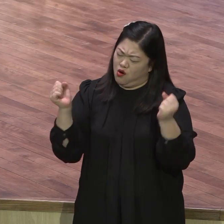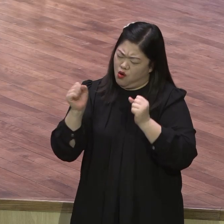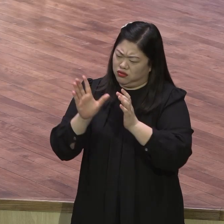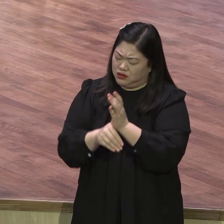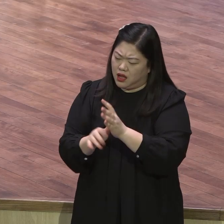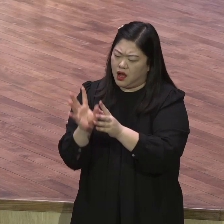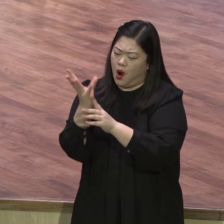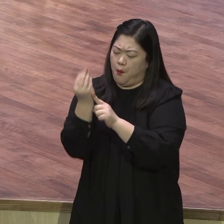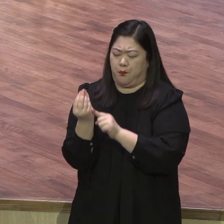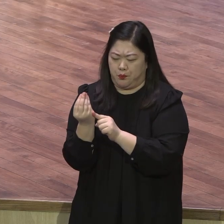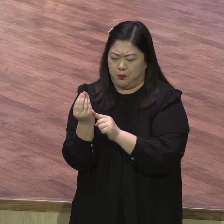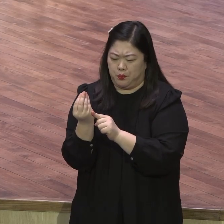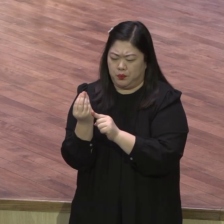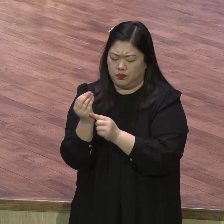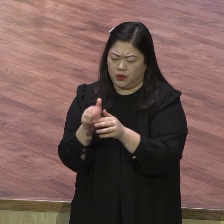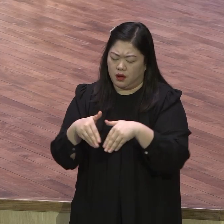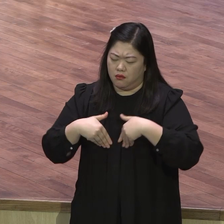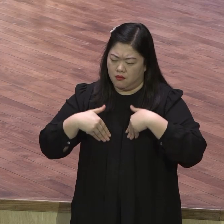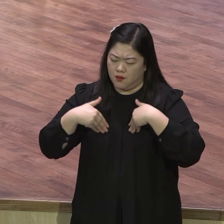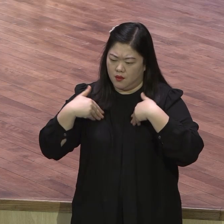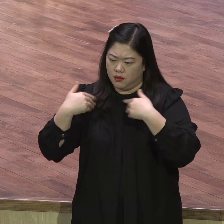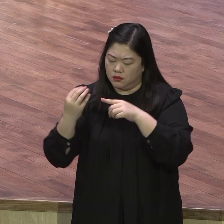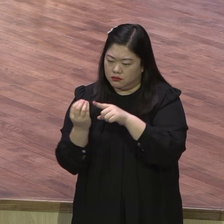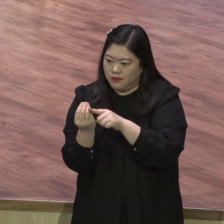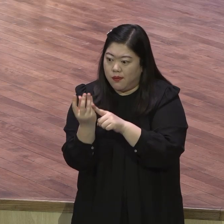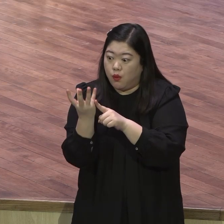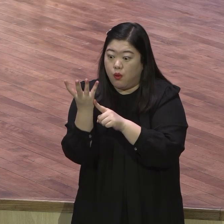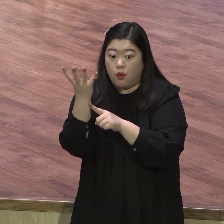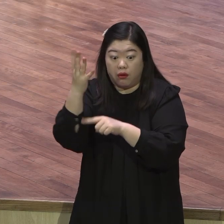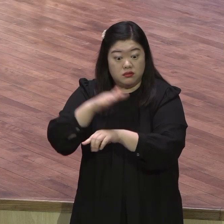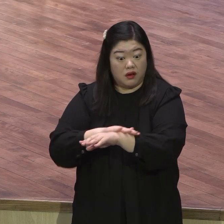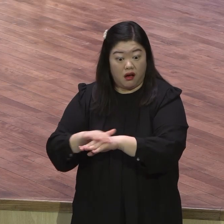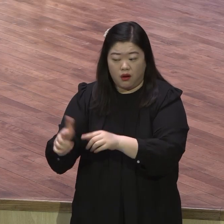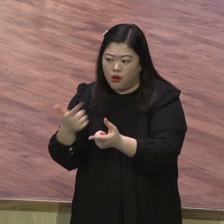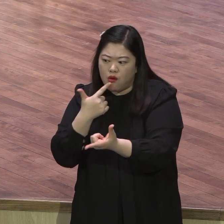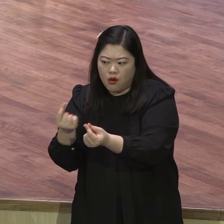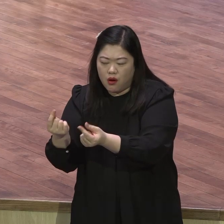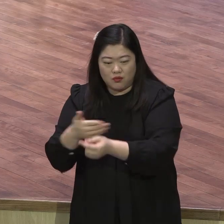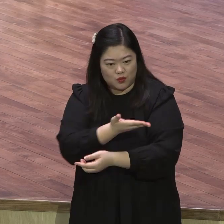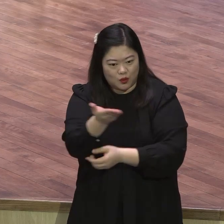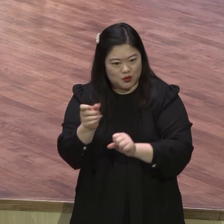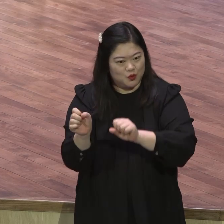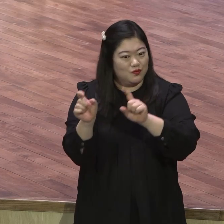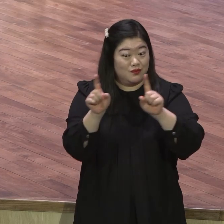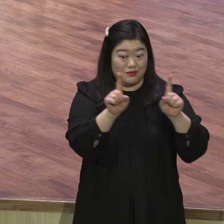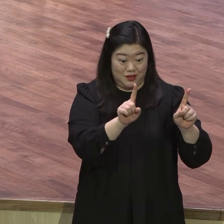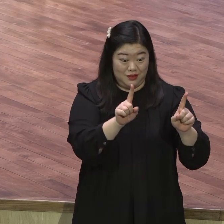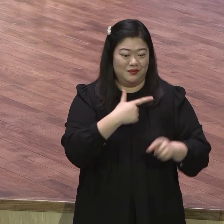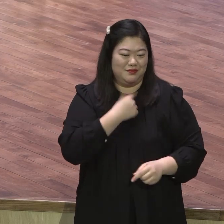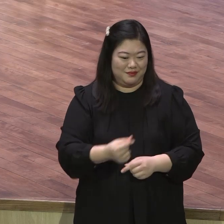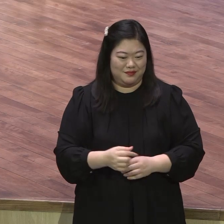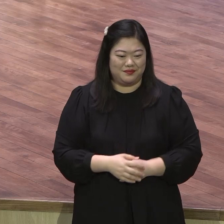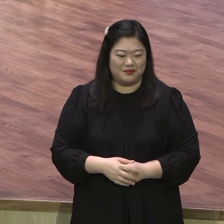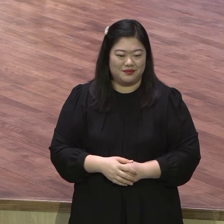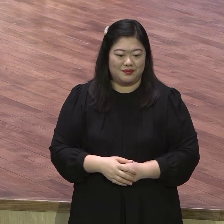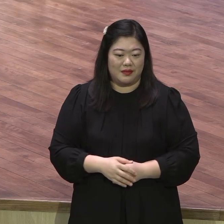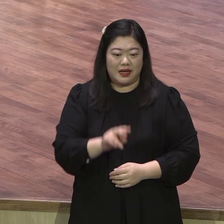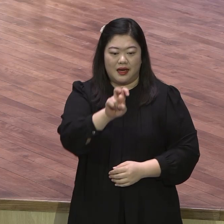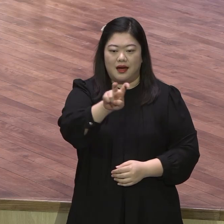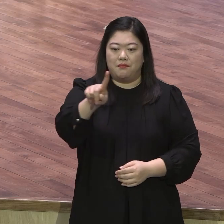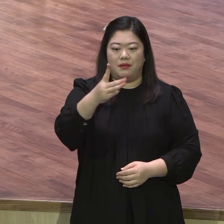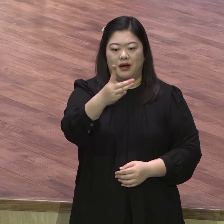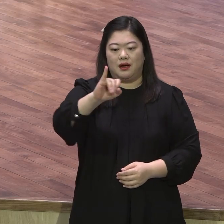부활주일입니다. 종교개혁가 마틴 루턴은 봄의 생명력을